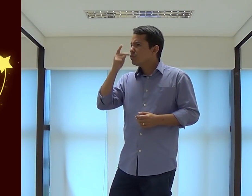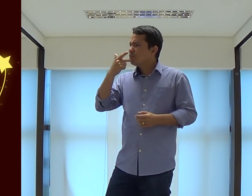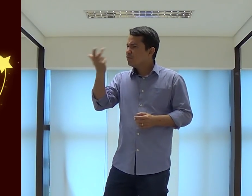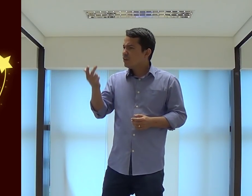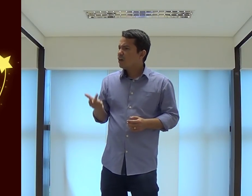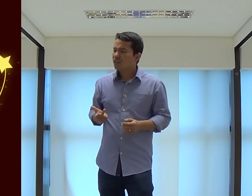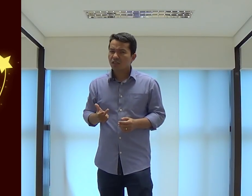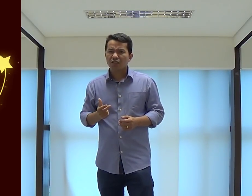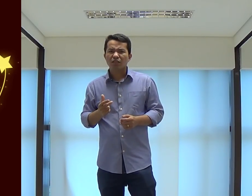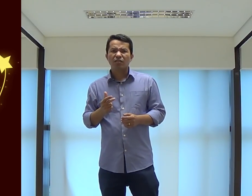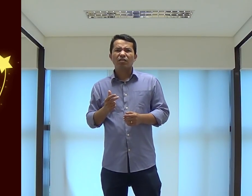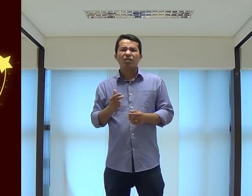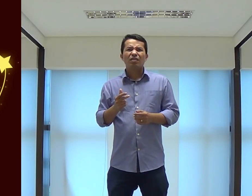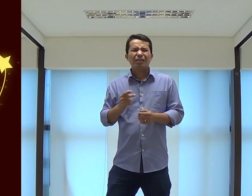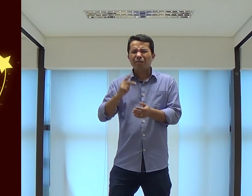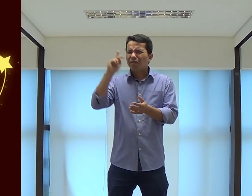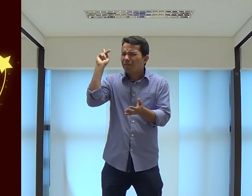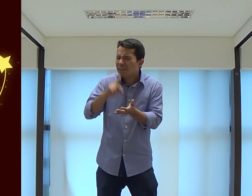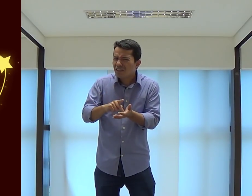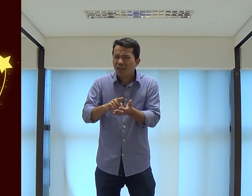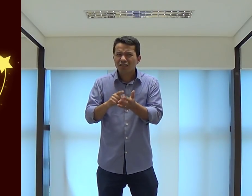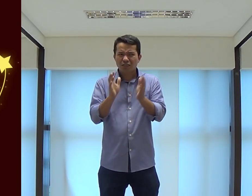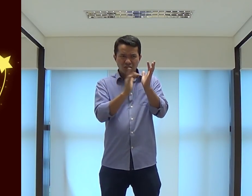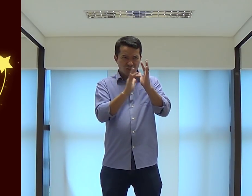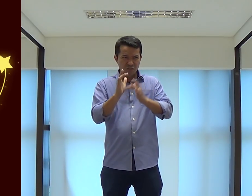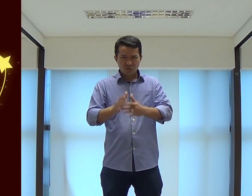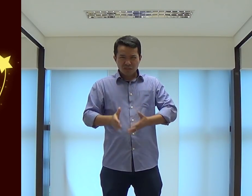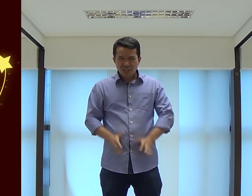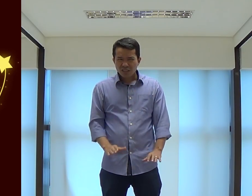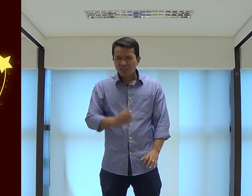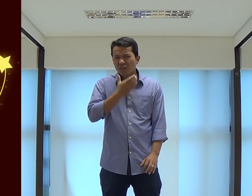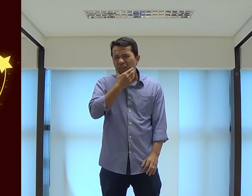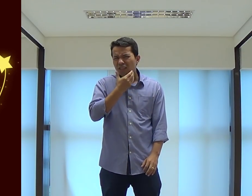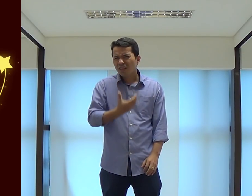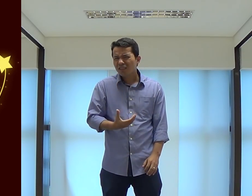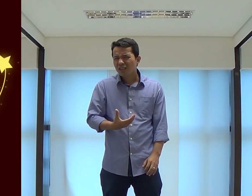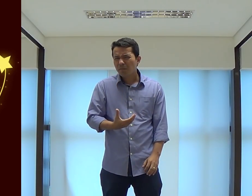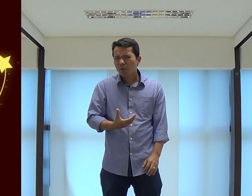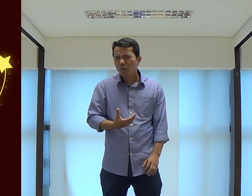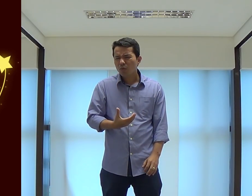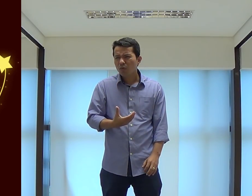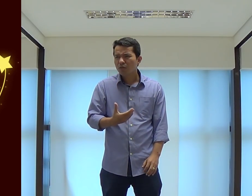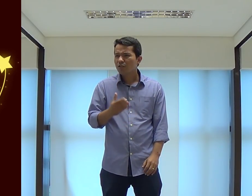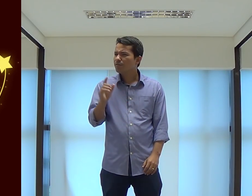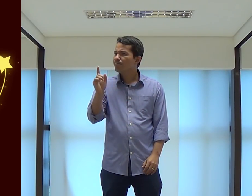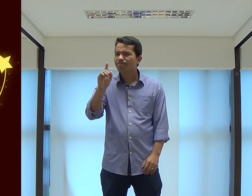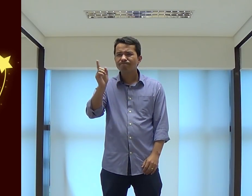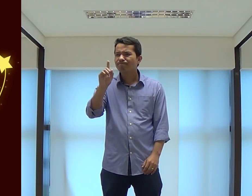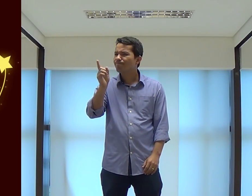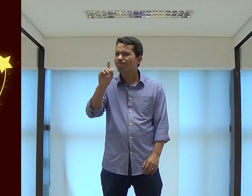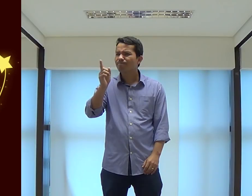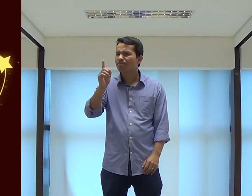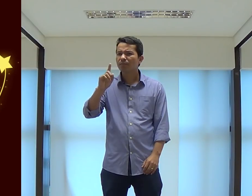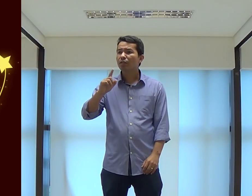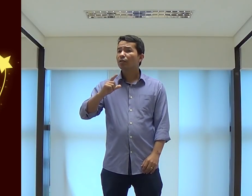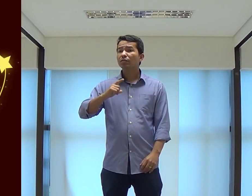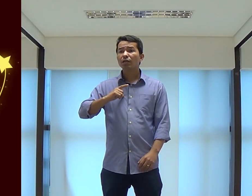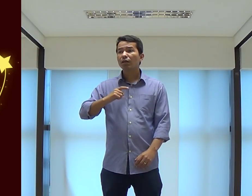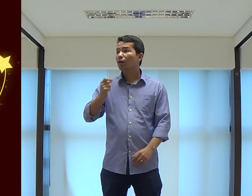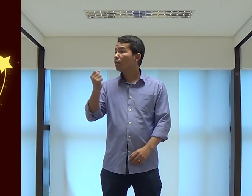Né? Então, algumas pessoas elas falam, né? Ah, é verdade que Jesus nasceu em dezembro? Não, acho que